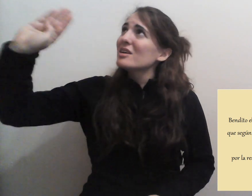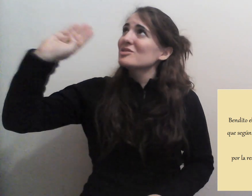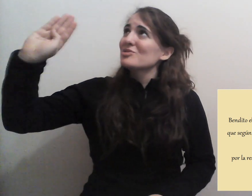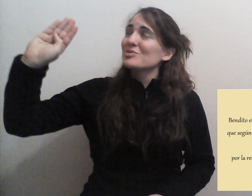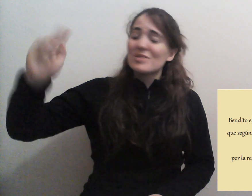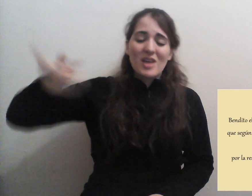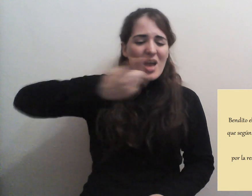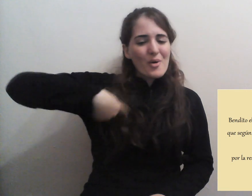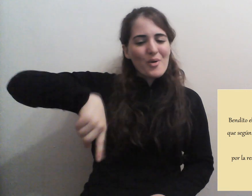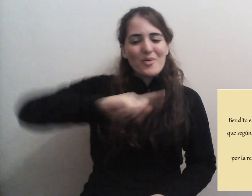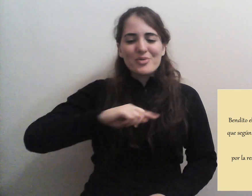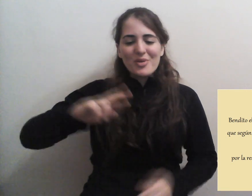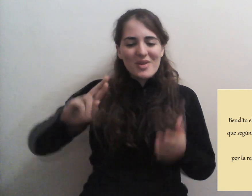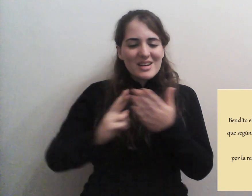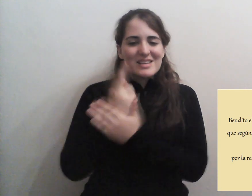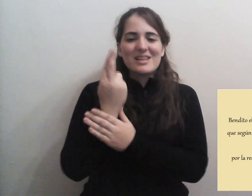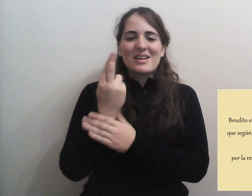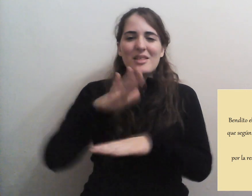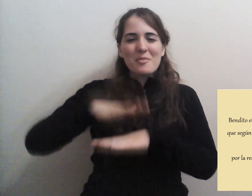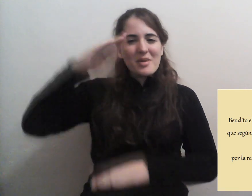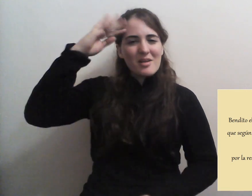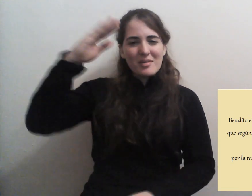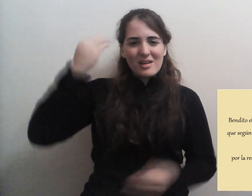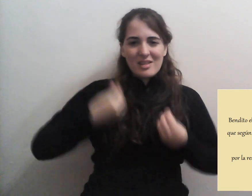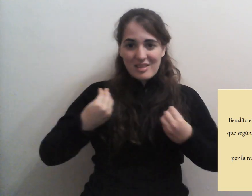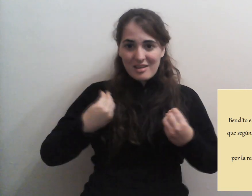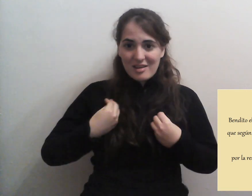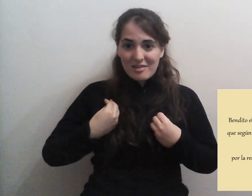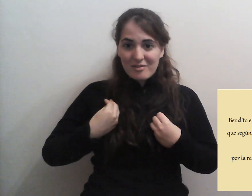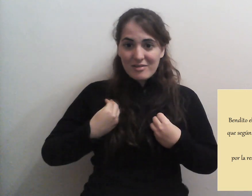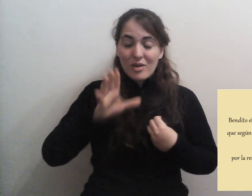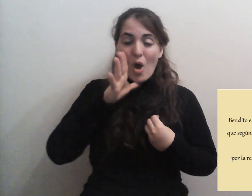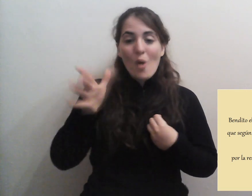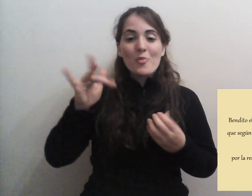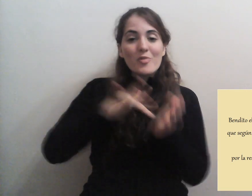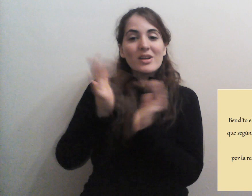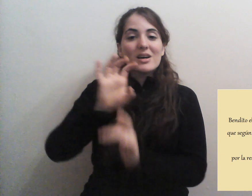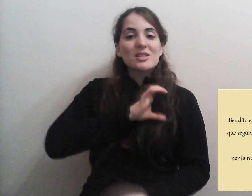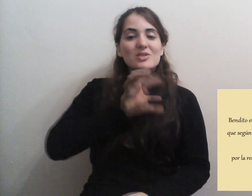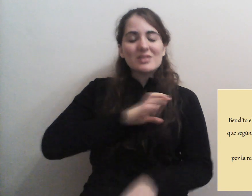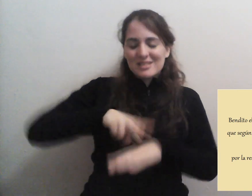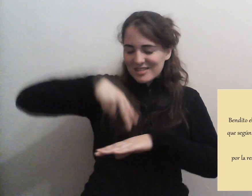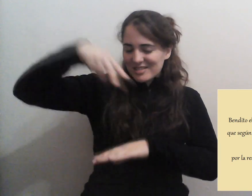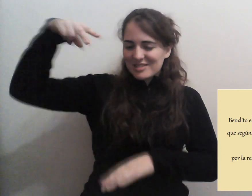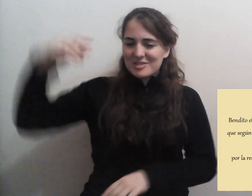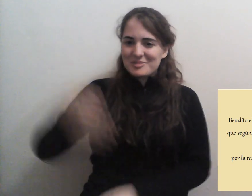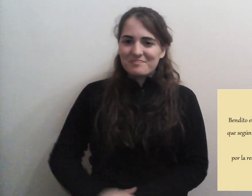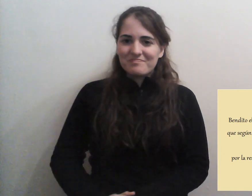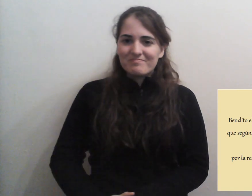hizo renacer para una esperanza viva por la resurrección de Jesucristo de los muertos. Para recapitular todo lo que hemos visto en